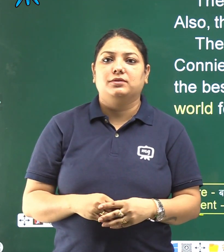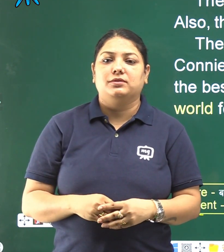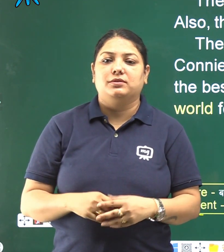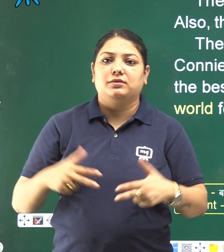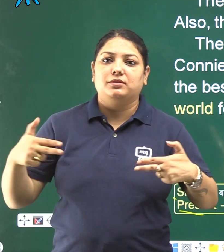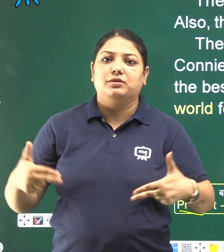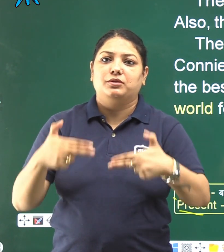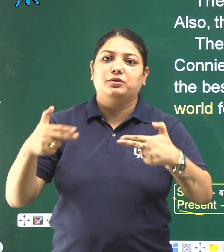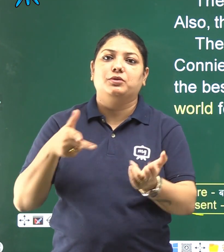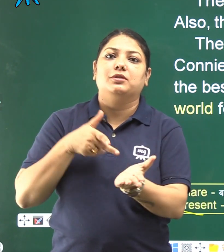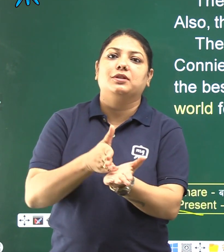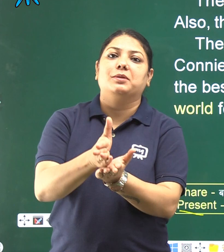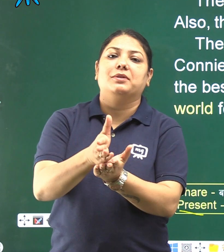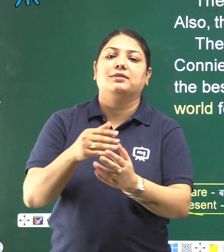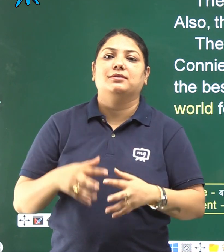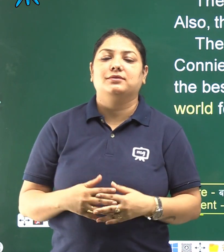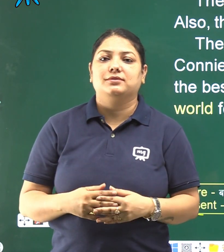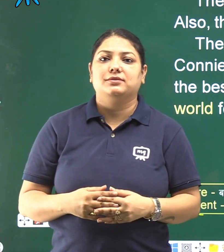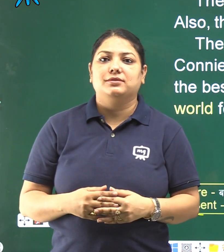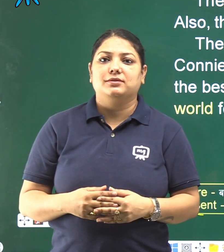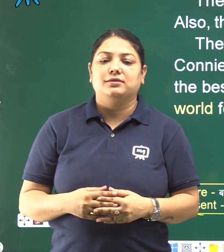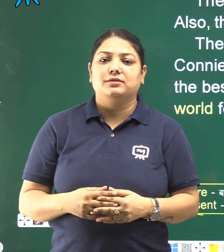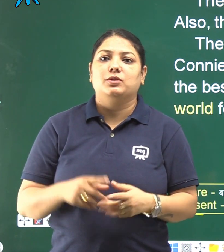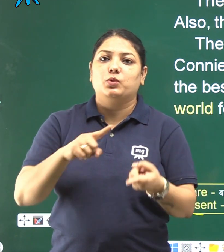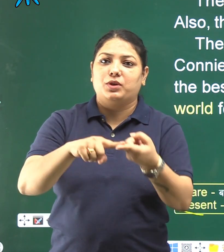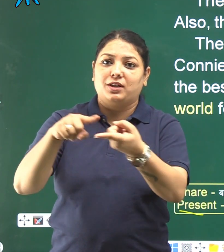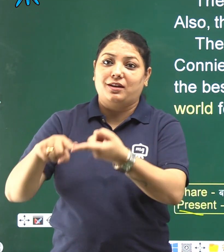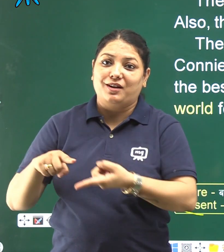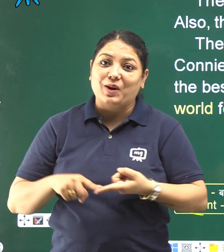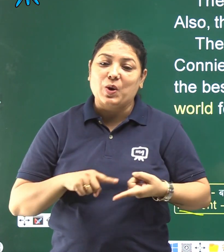युद्ध के मैदान में हुई घटनाओं का